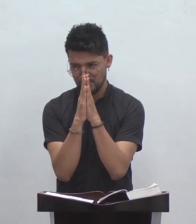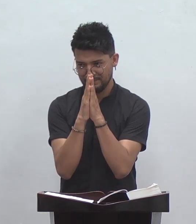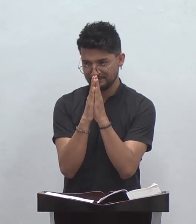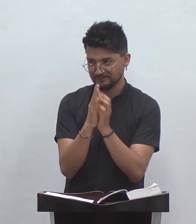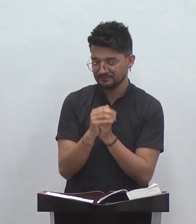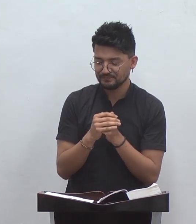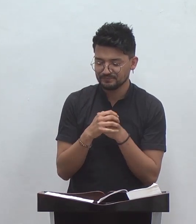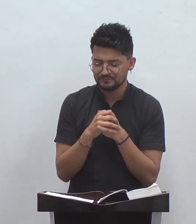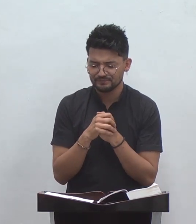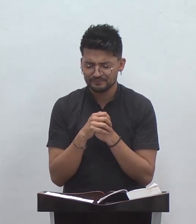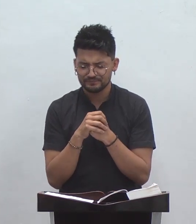Vamos a orar.